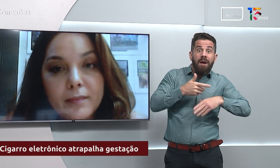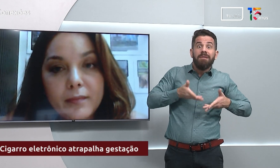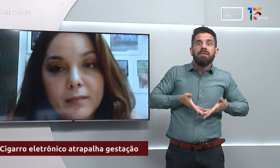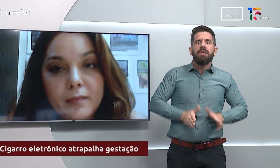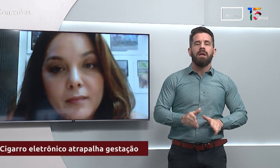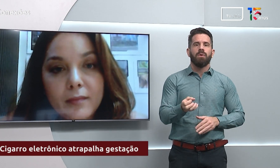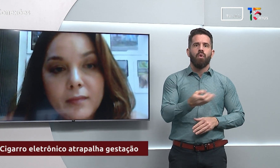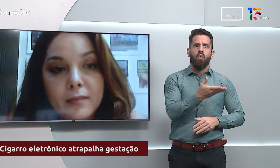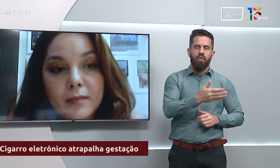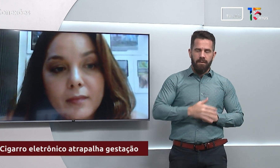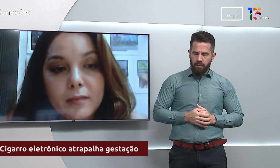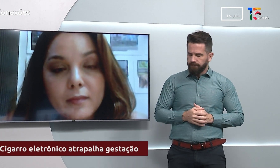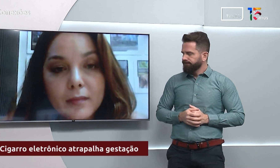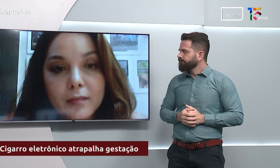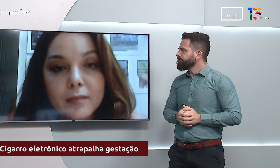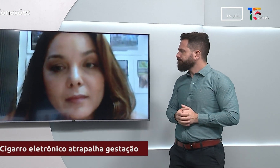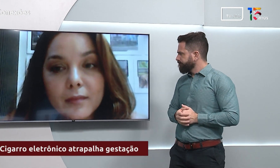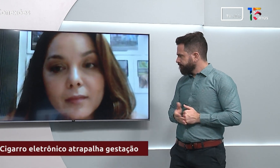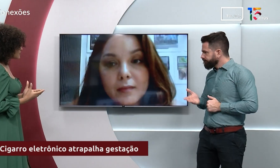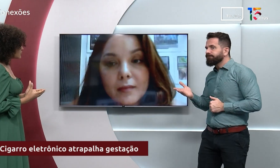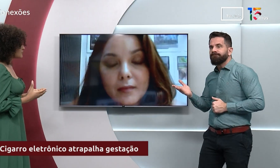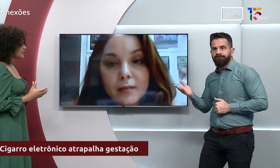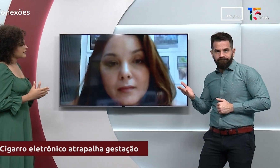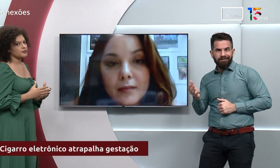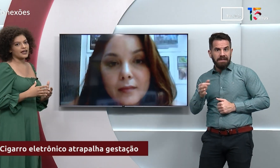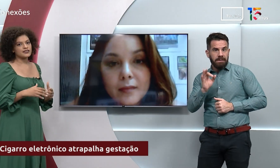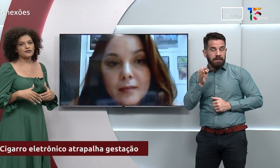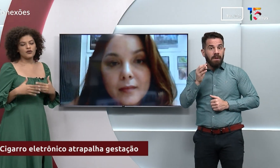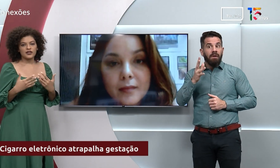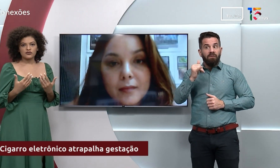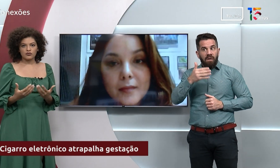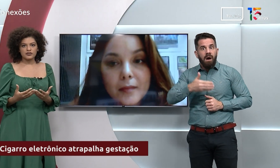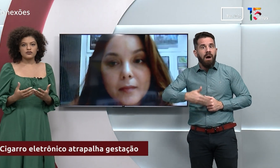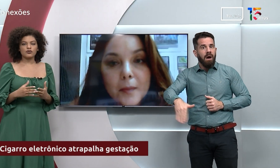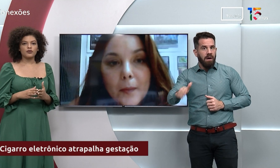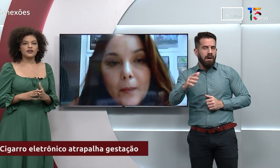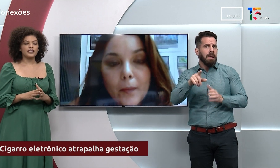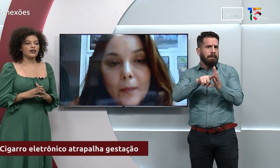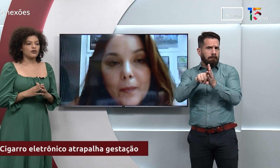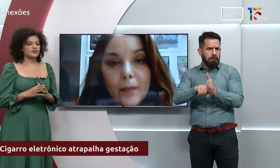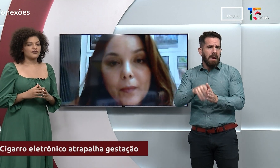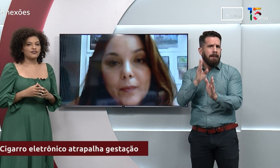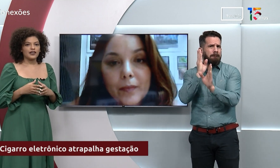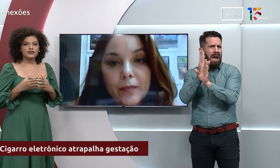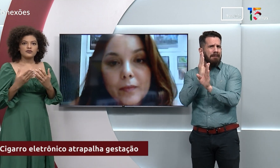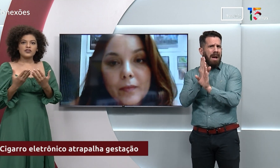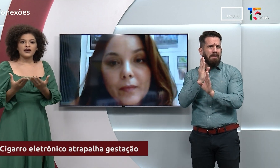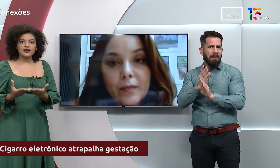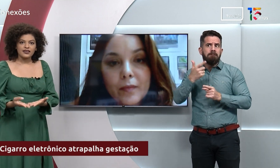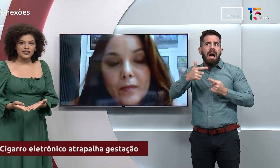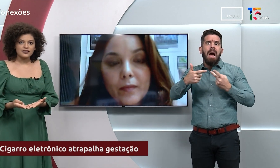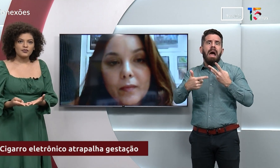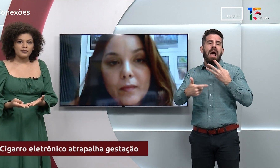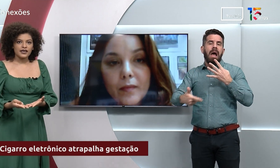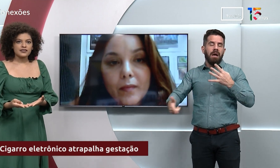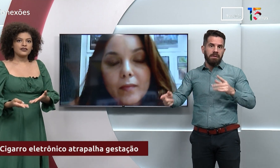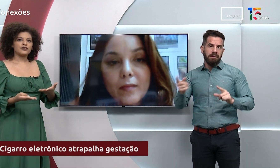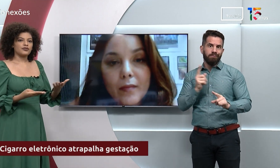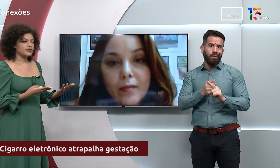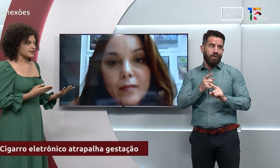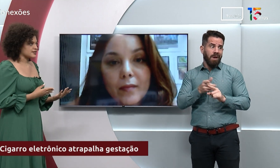que nasce com 400 gramas menos peso, que é a reserva que ele tem nesses primeiros